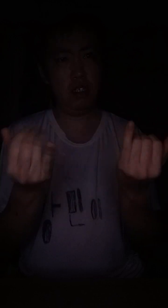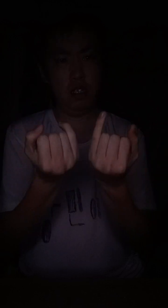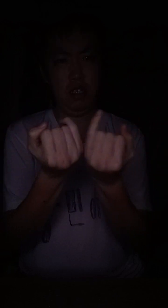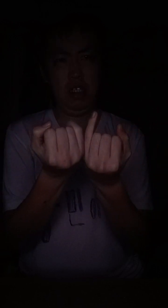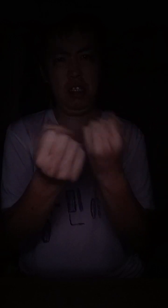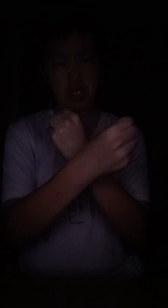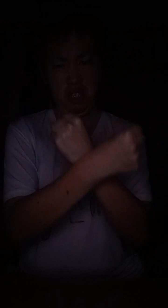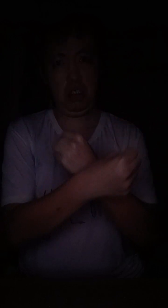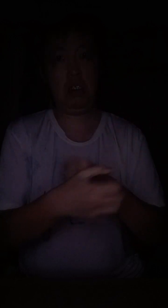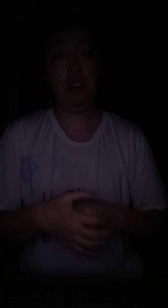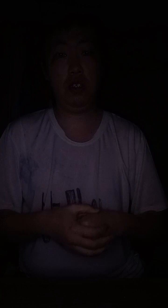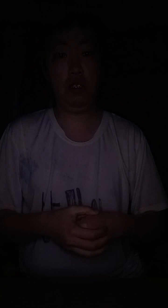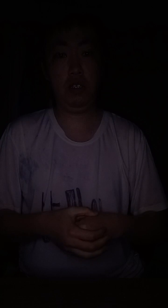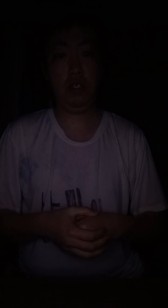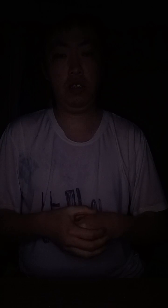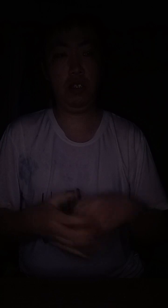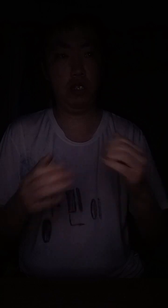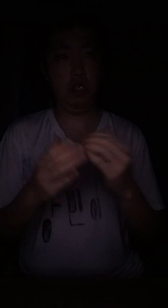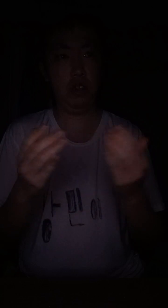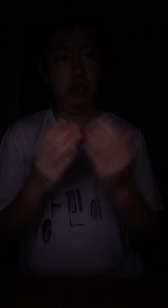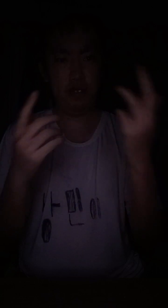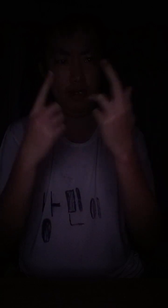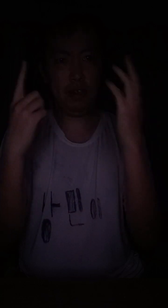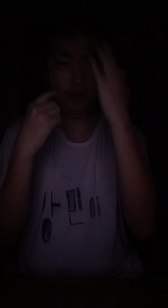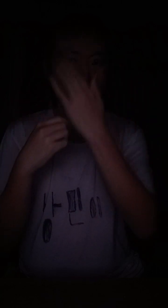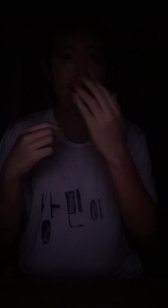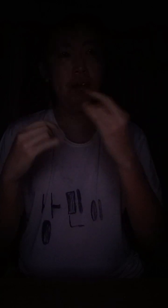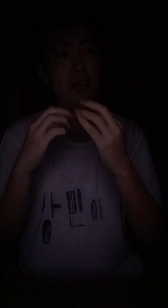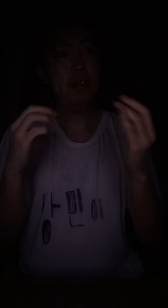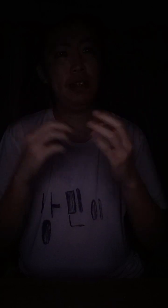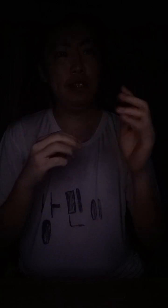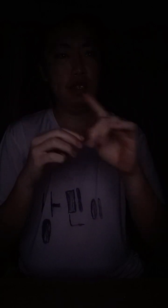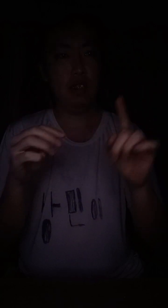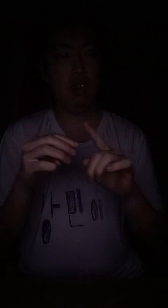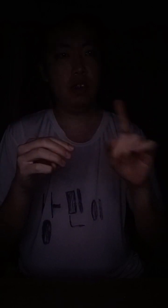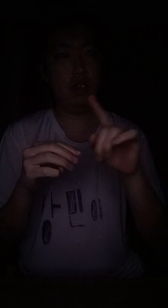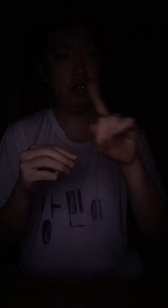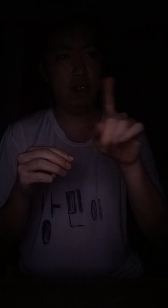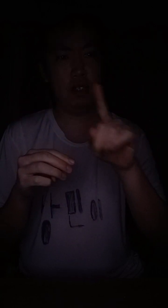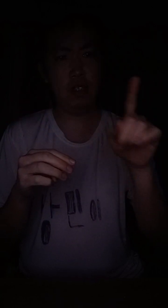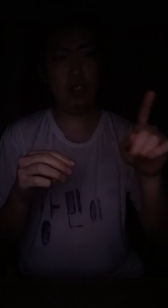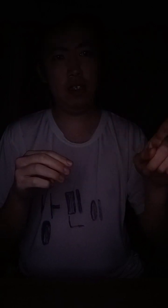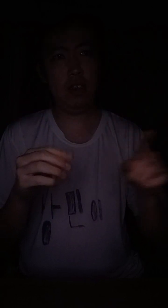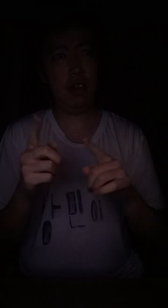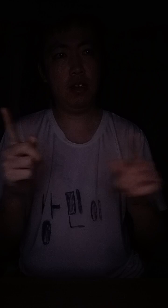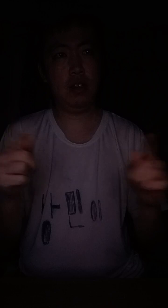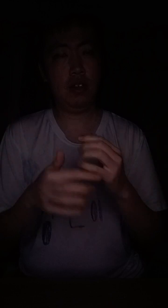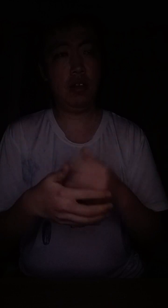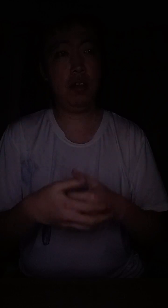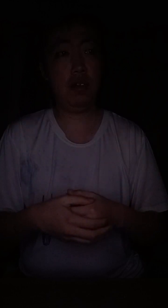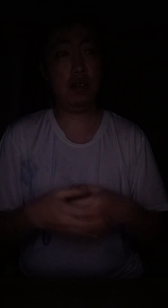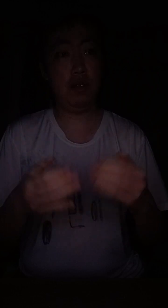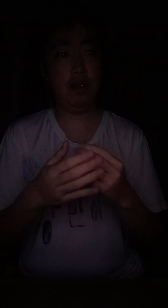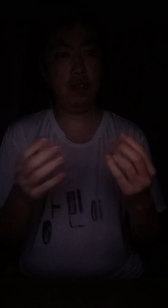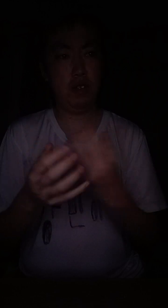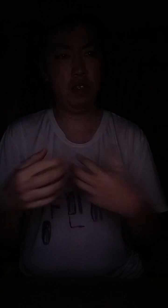사용하고 있었던 상태였거든요. 피부관리실에 있는 직원분이 카운터에 가서 문의를 하라는 거예요. 몇 걸음 가다가 화장실이랑 그